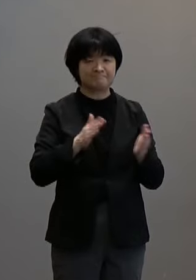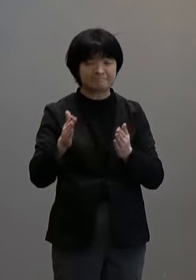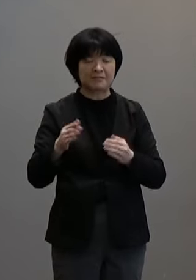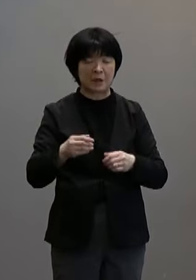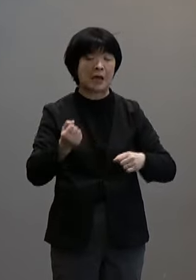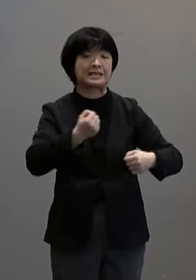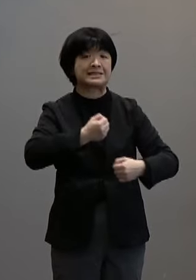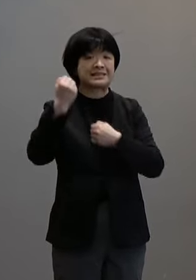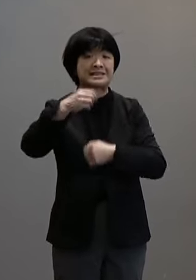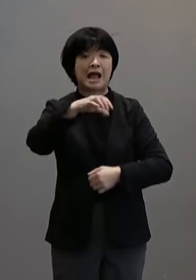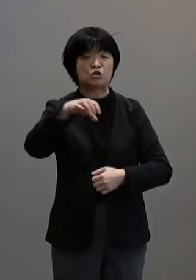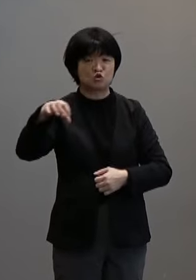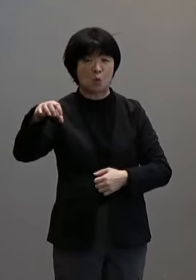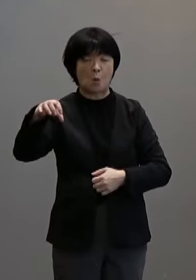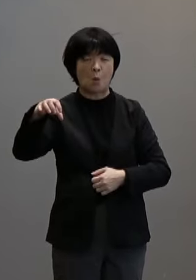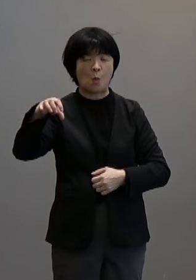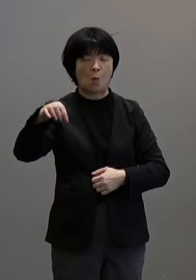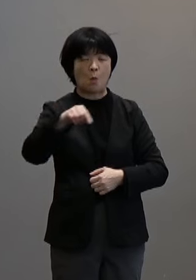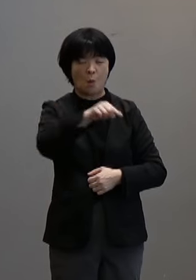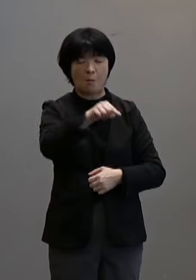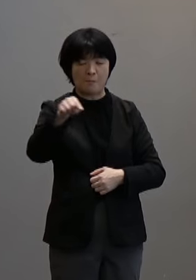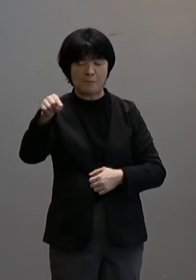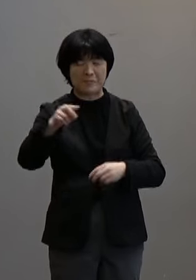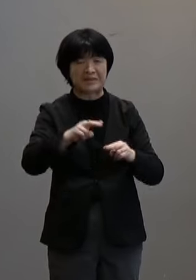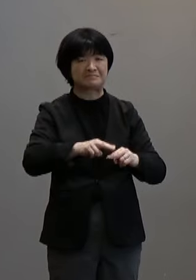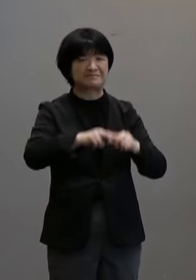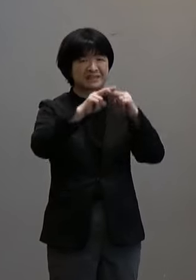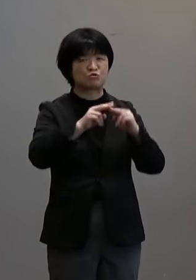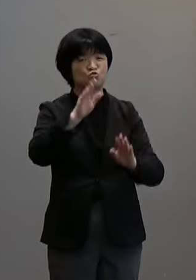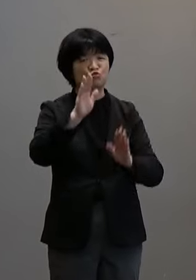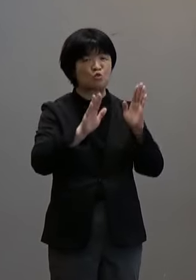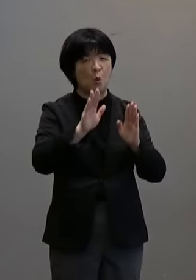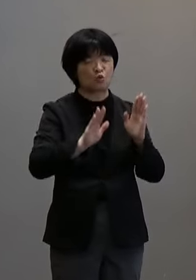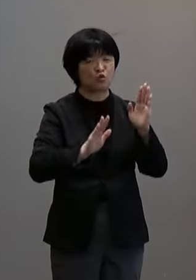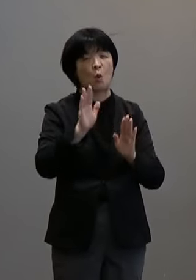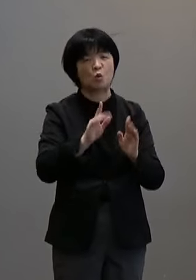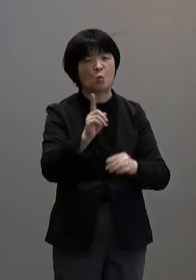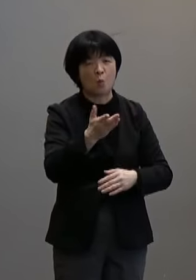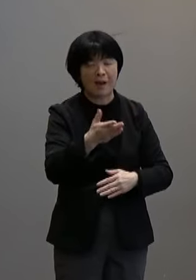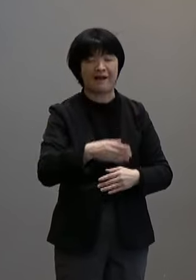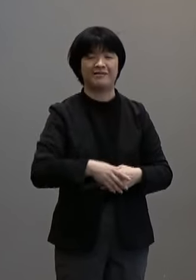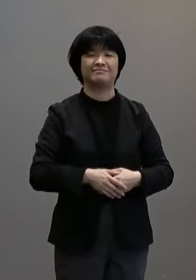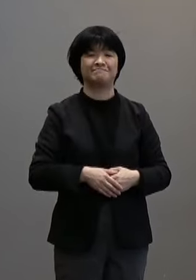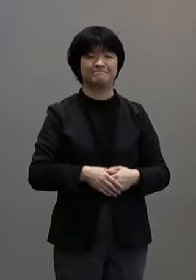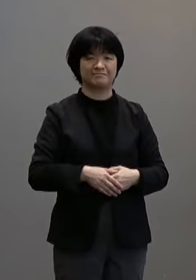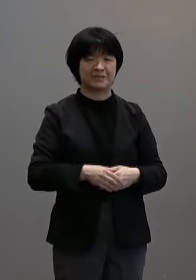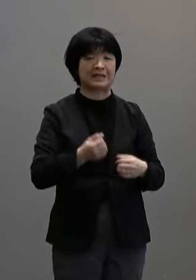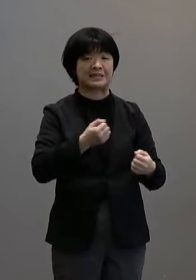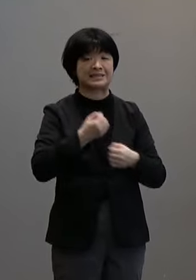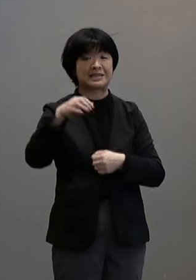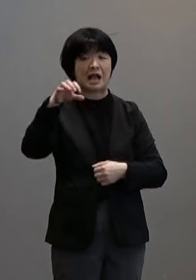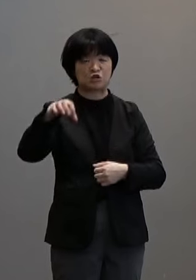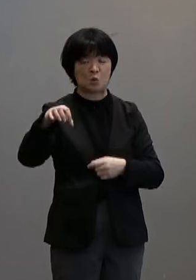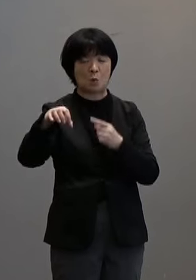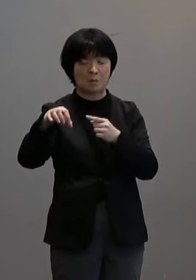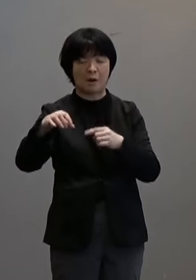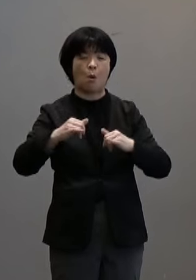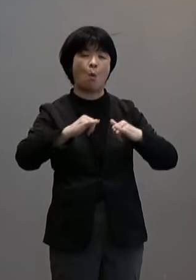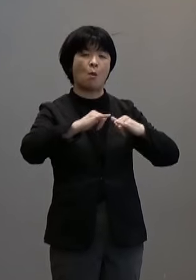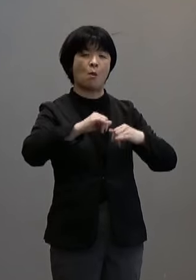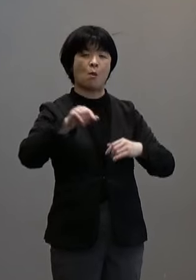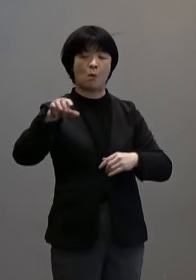避難所個々 その備蓄の状況ですよね。基本的には避難所に対して広域避難